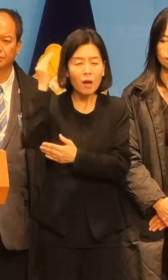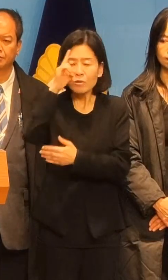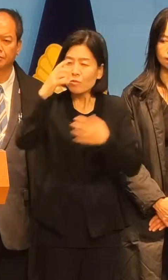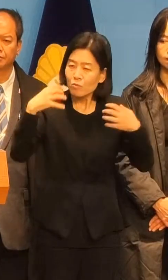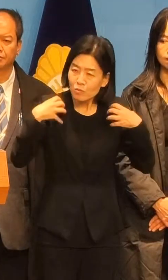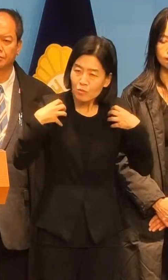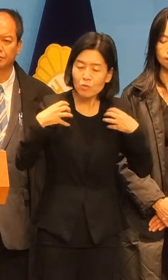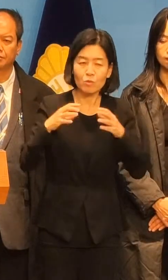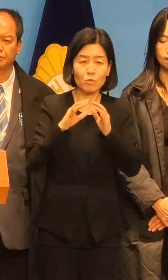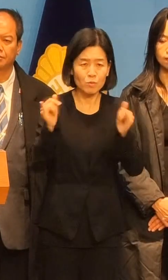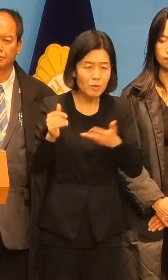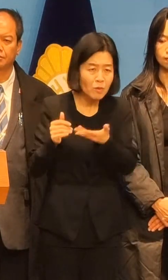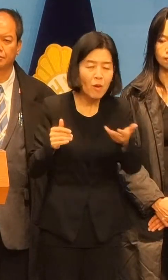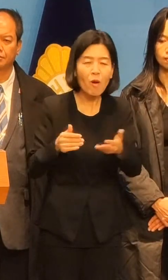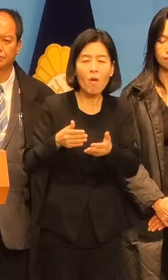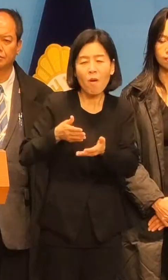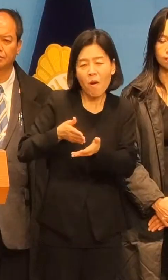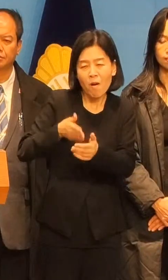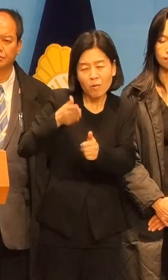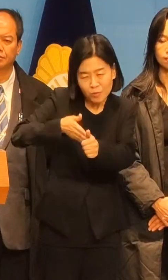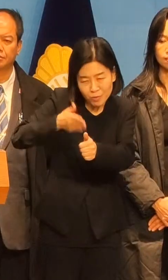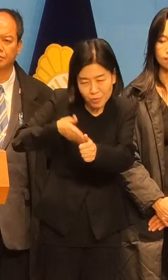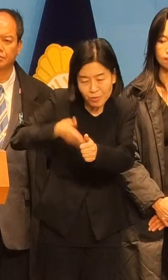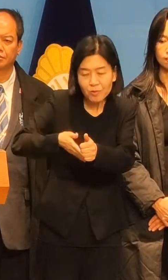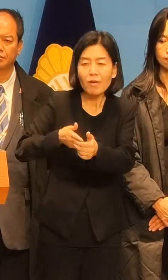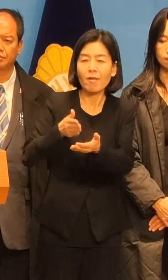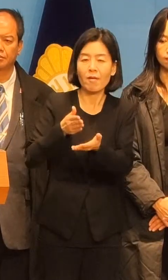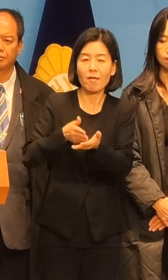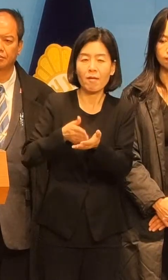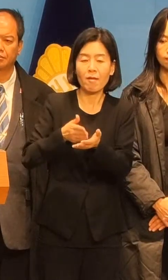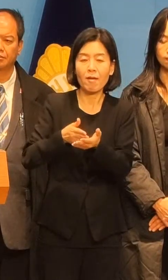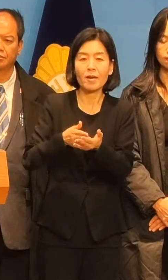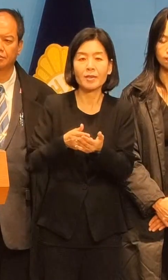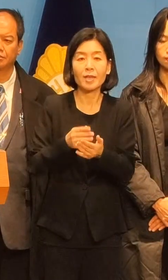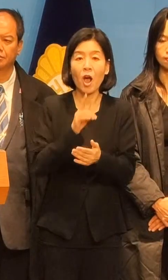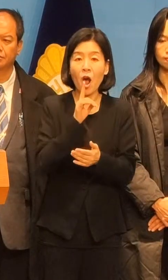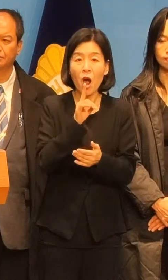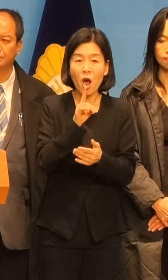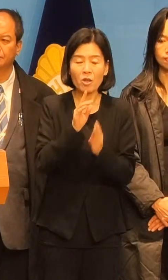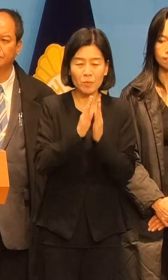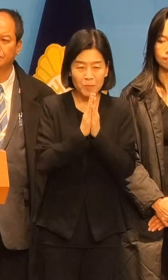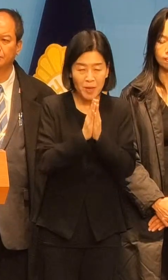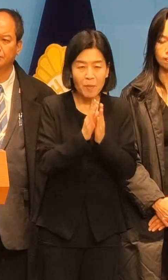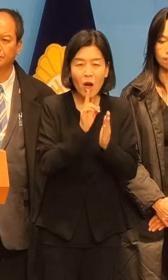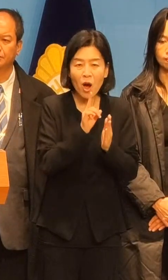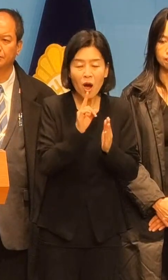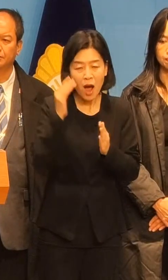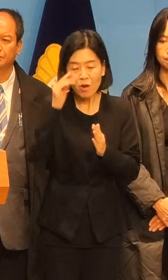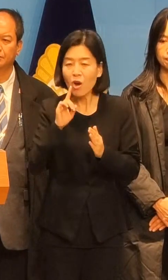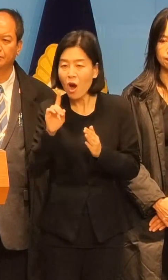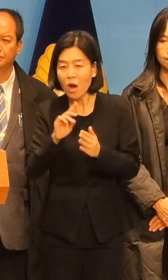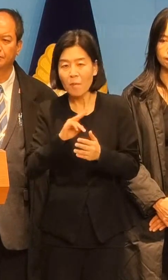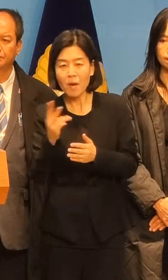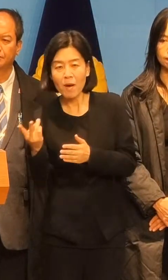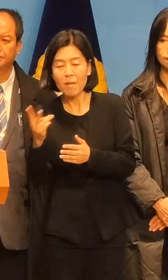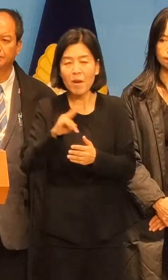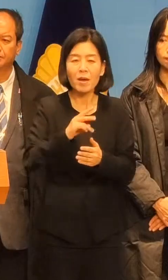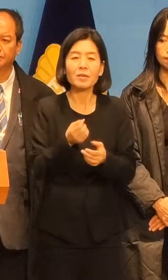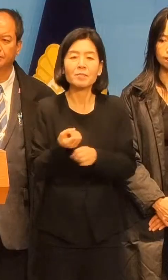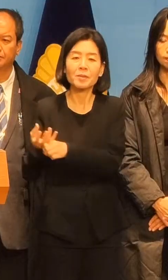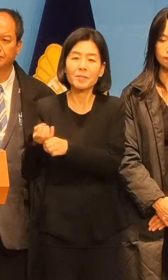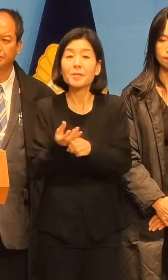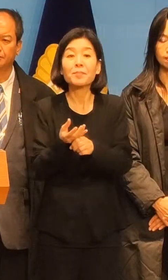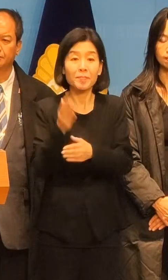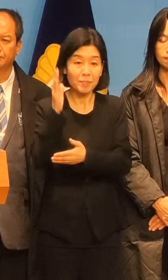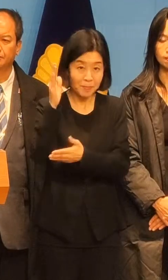호소하는 기자회견문을 순차통역 방식으로 낭독 말씀을 드렸습니다.